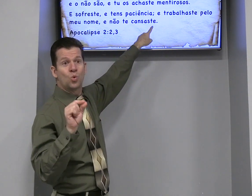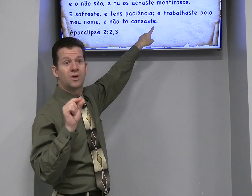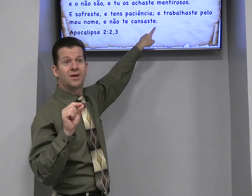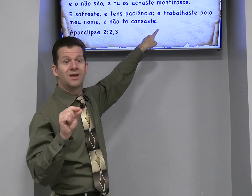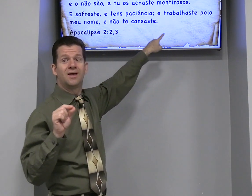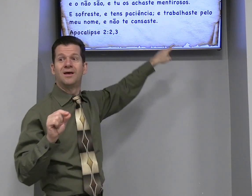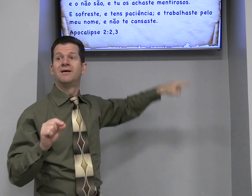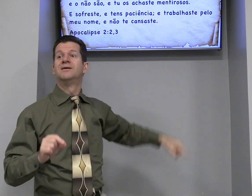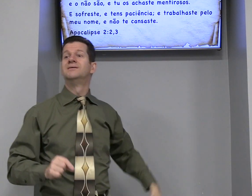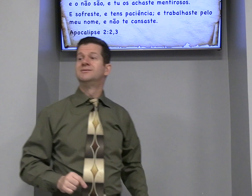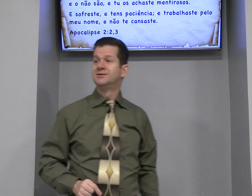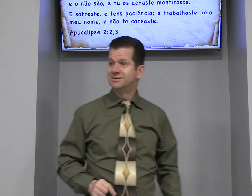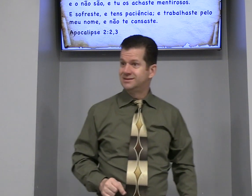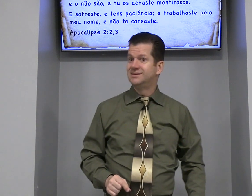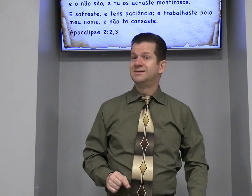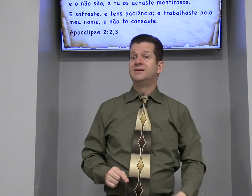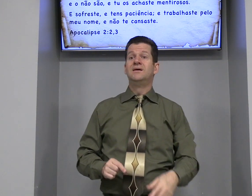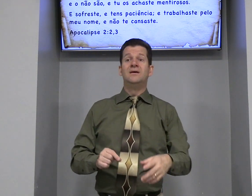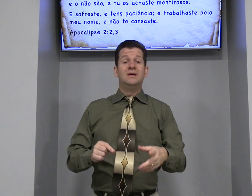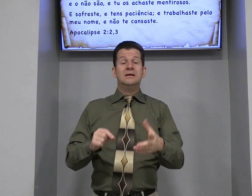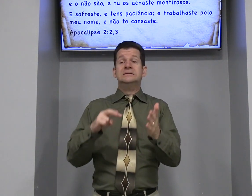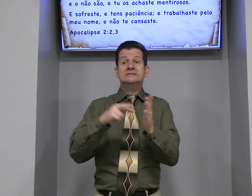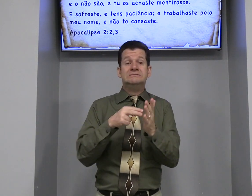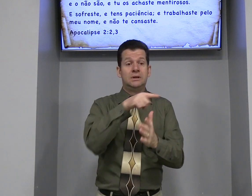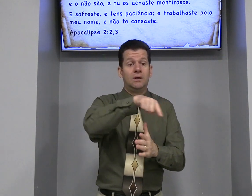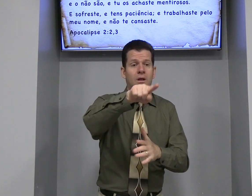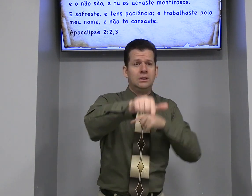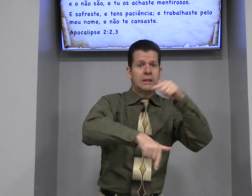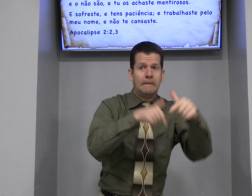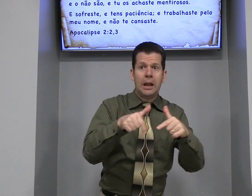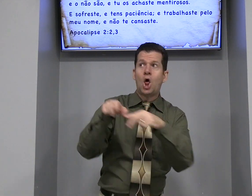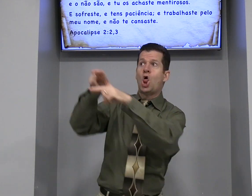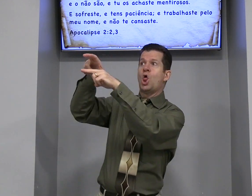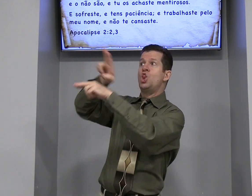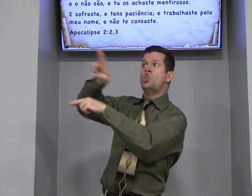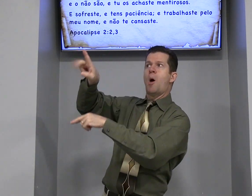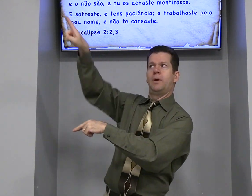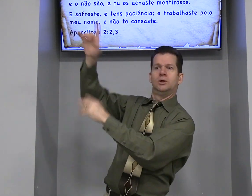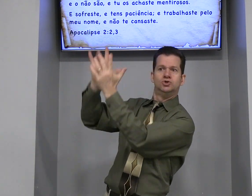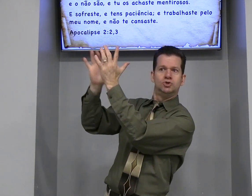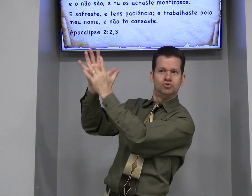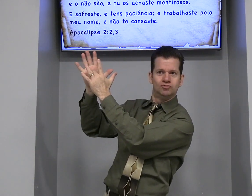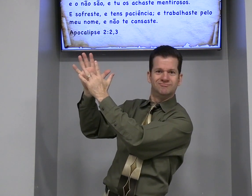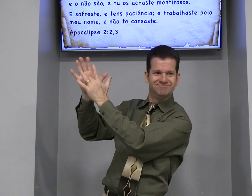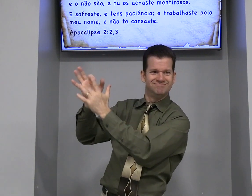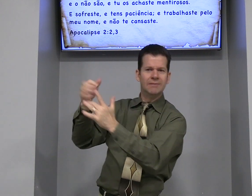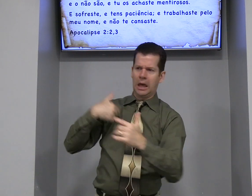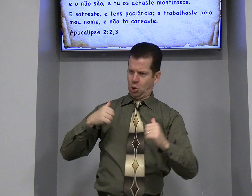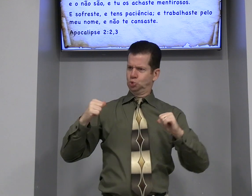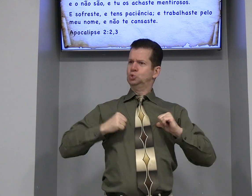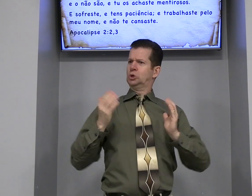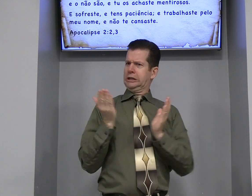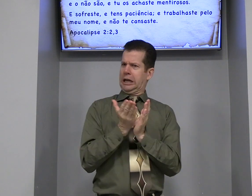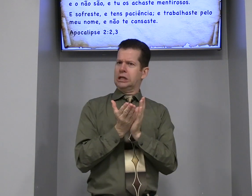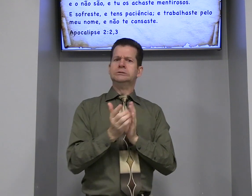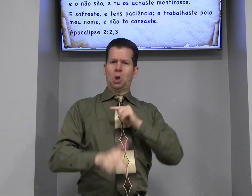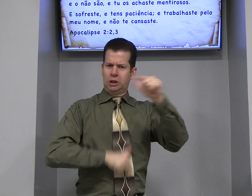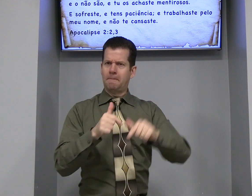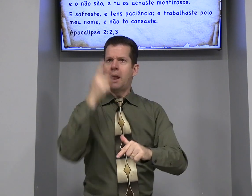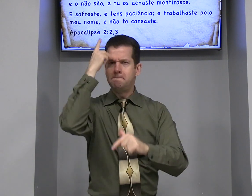E não te cansaste. Significa que você trabalha. Você tem o nome de Jesus,